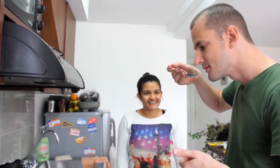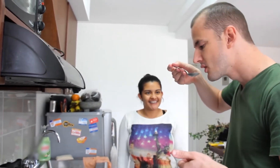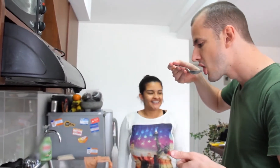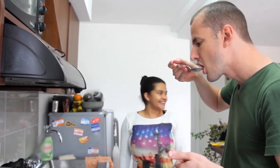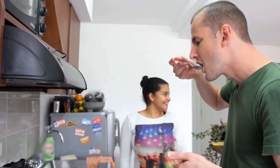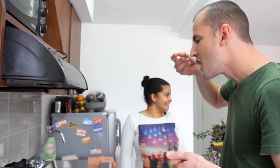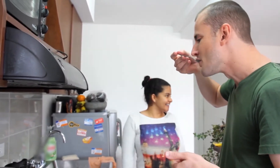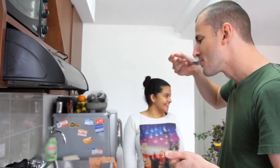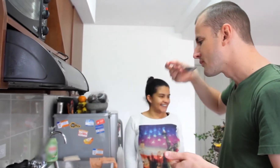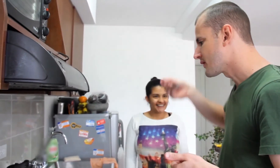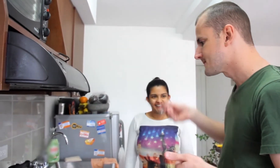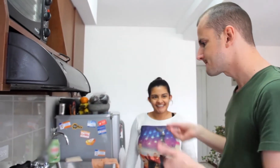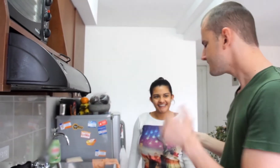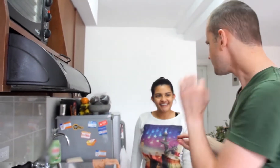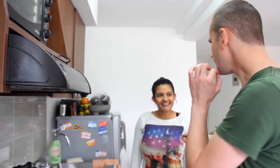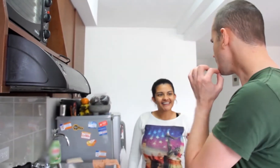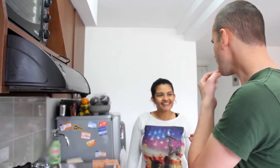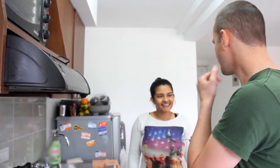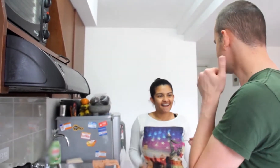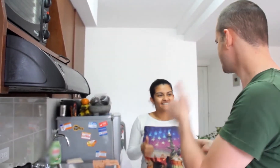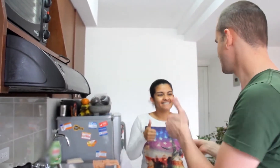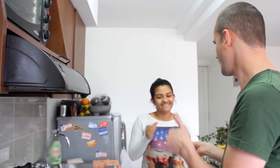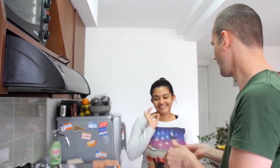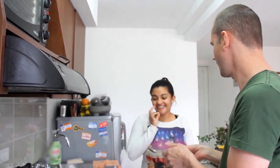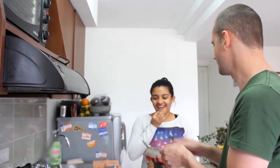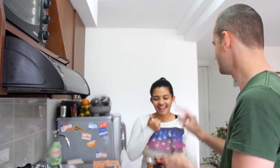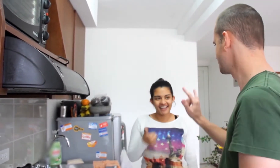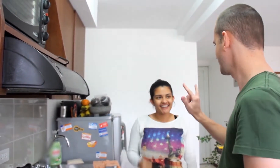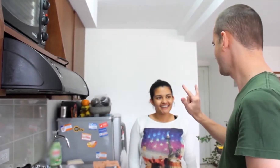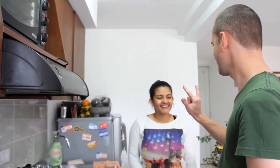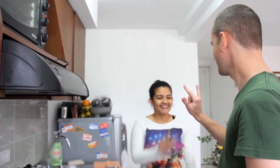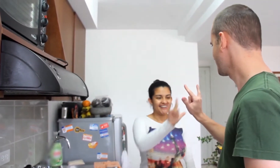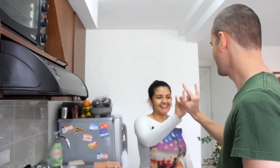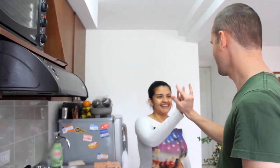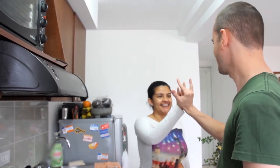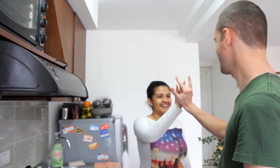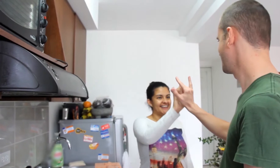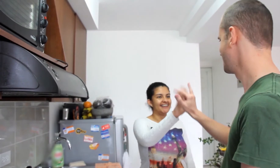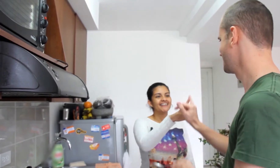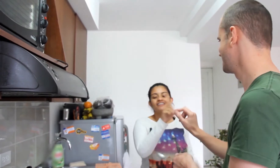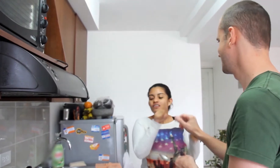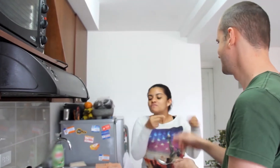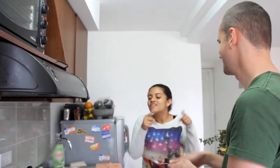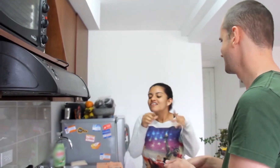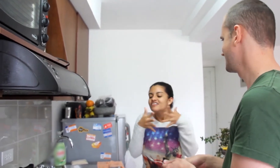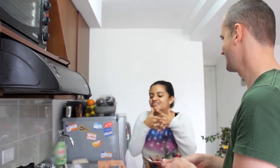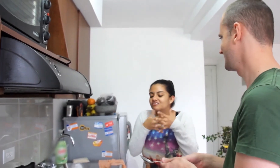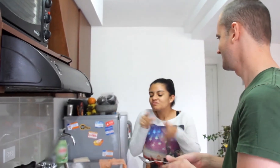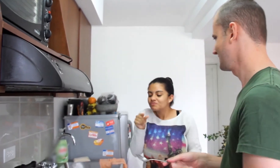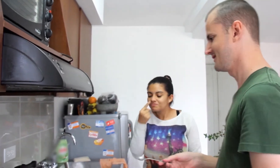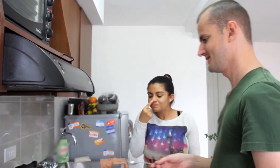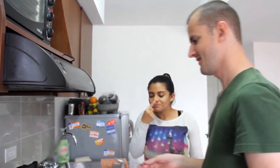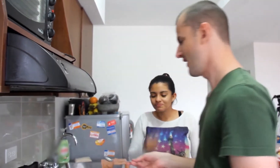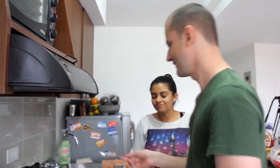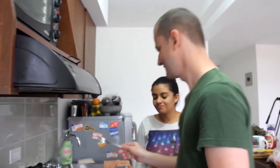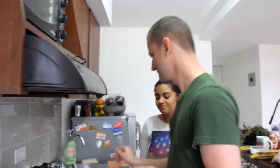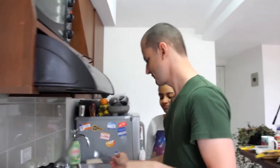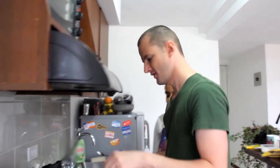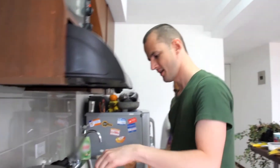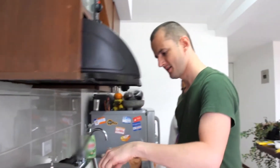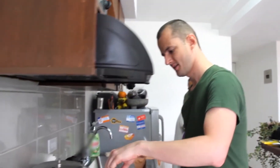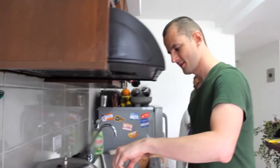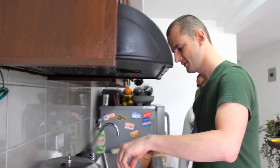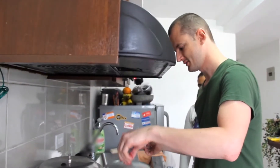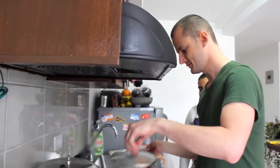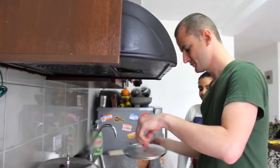Muy rica, gracias. Sí, riquísima. Te quiero. Yo quiero probar